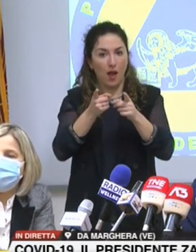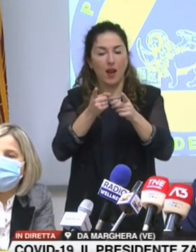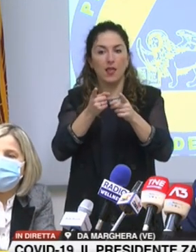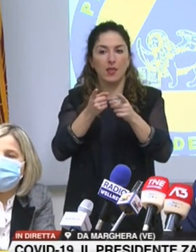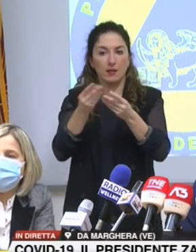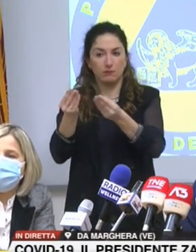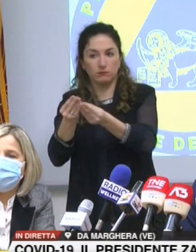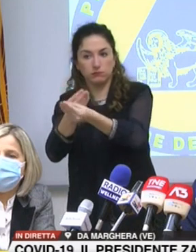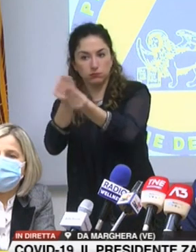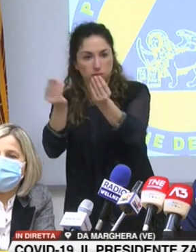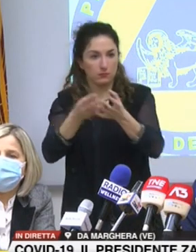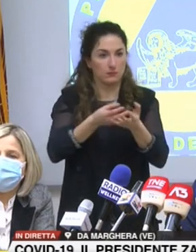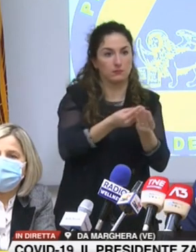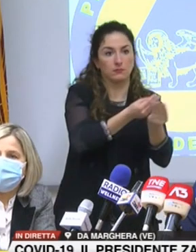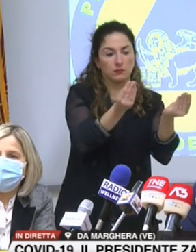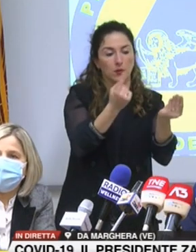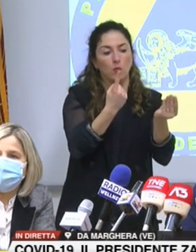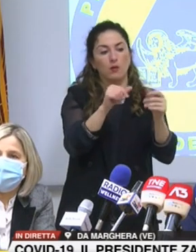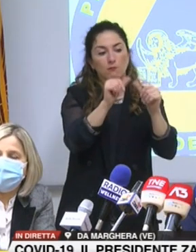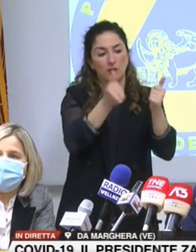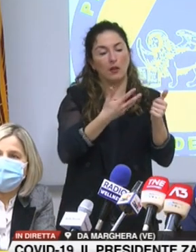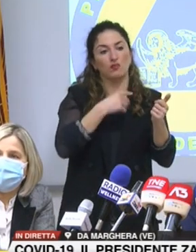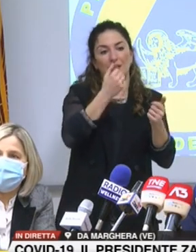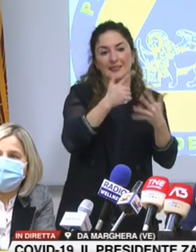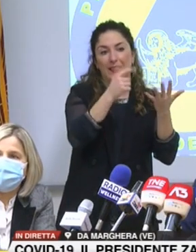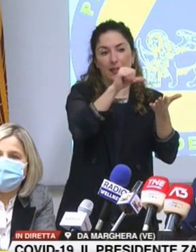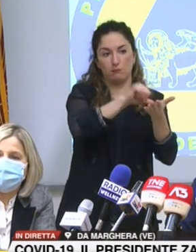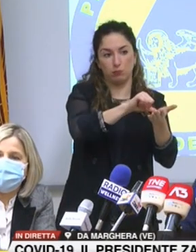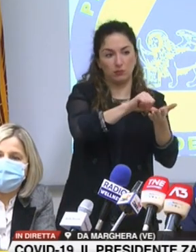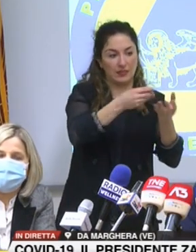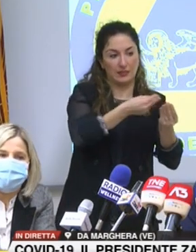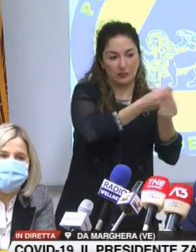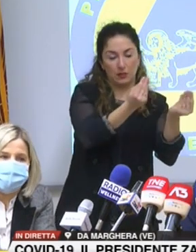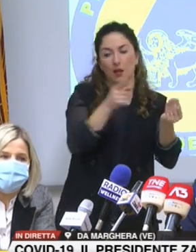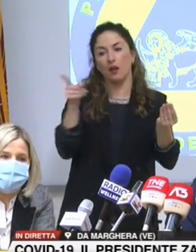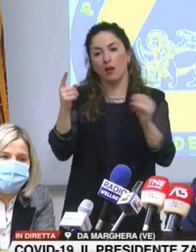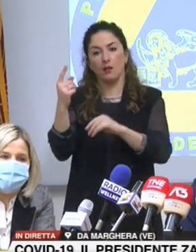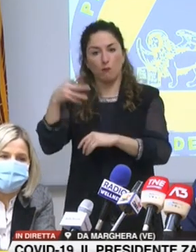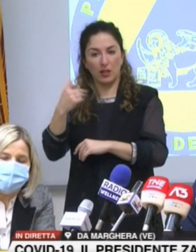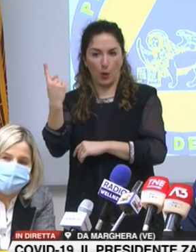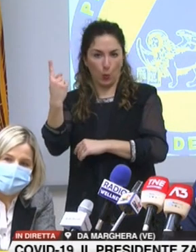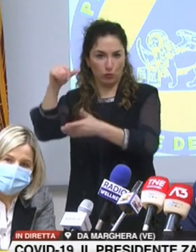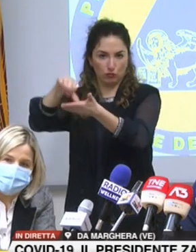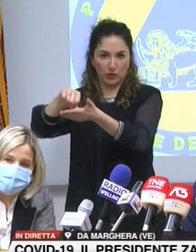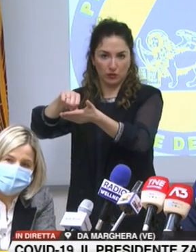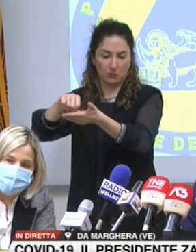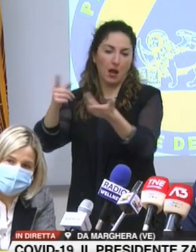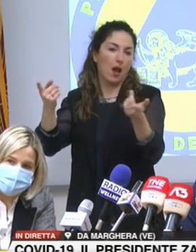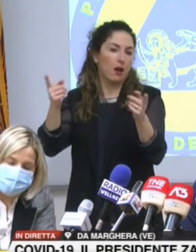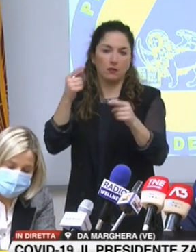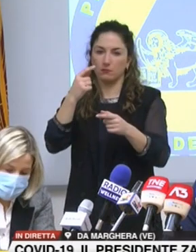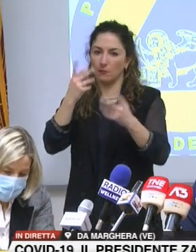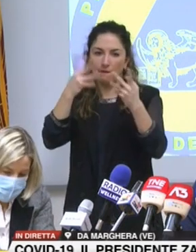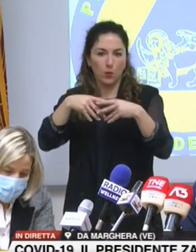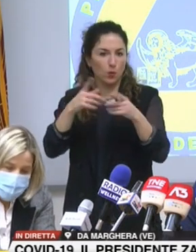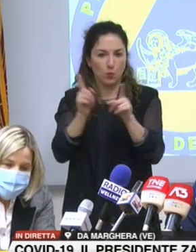tempi di consegna tra un modello che prevede 7 punti di distribuzione e un altro che ne prevede solamente uno, ma sono assolutamente intercambiabili. Noi nella